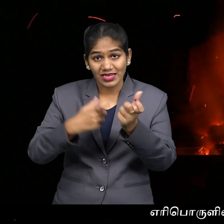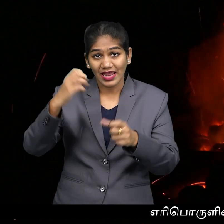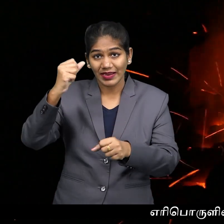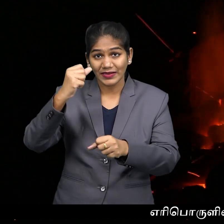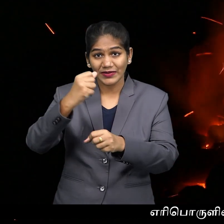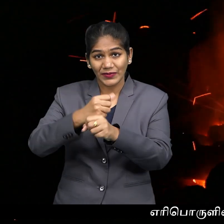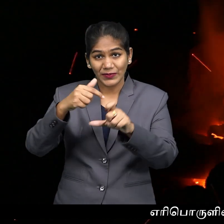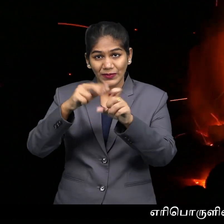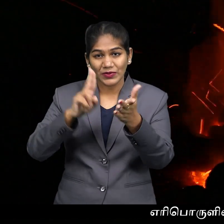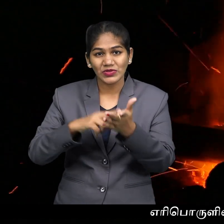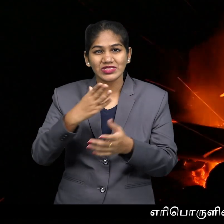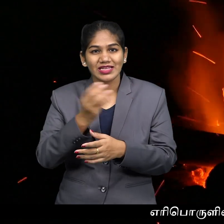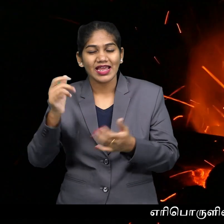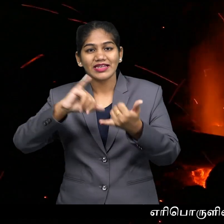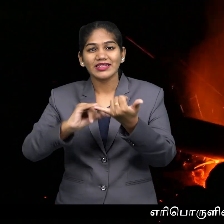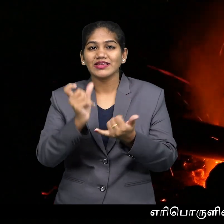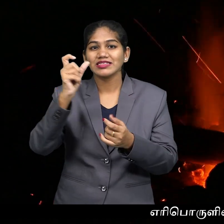எரிபொருளில் உள்ள நைட்ரஜன் மற்றும்